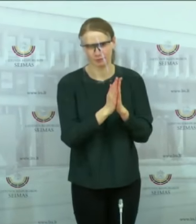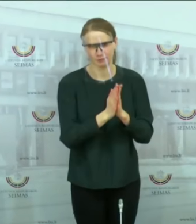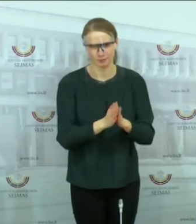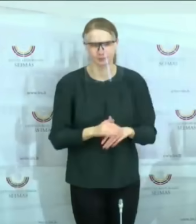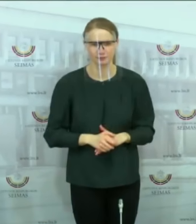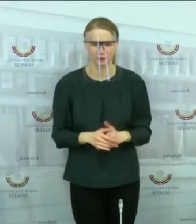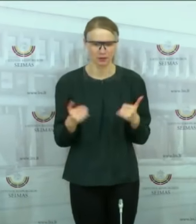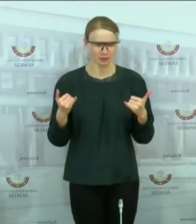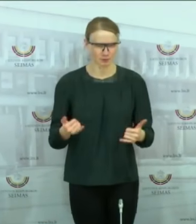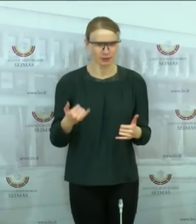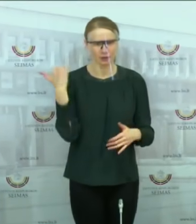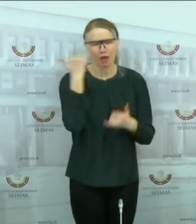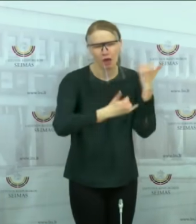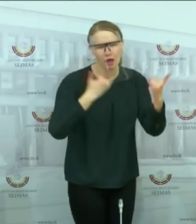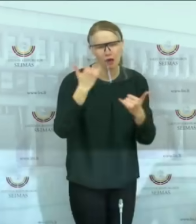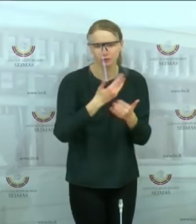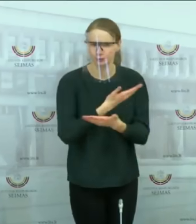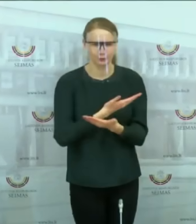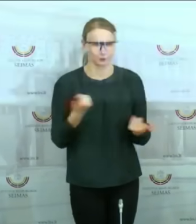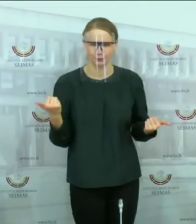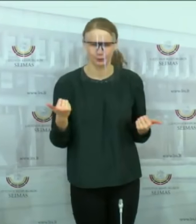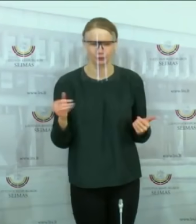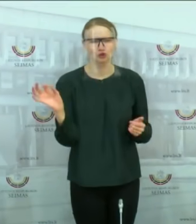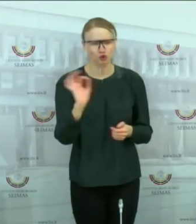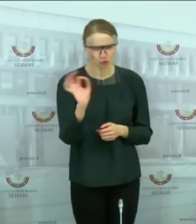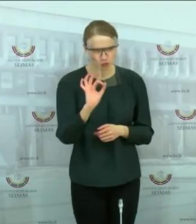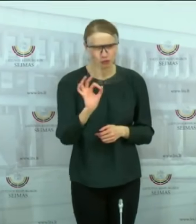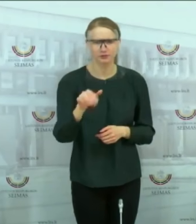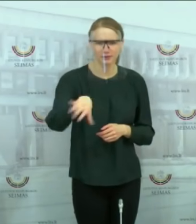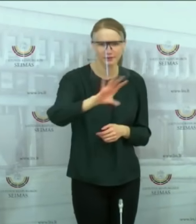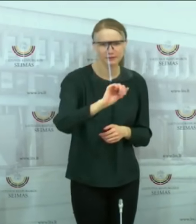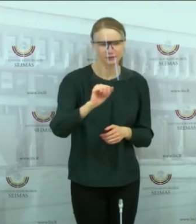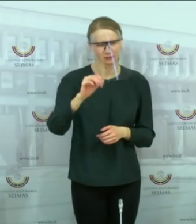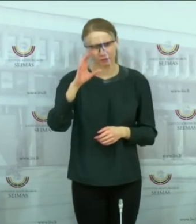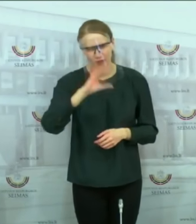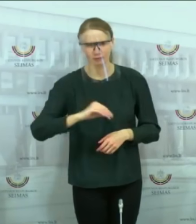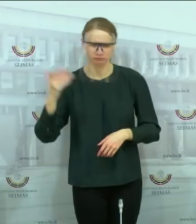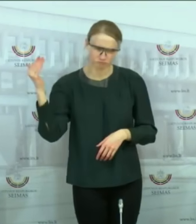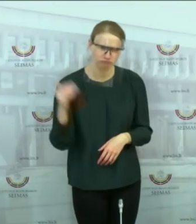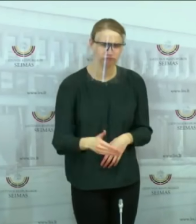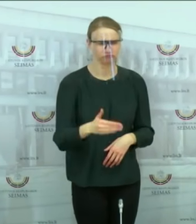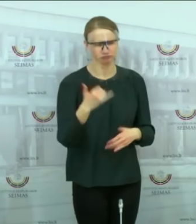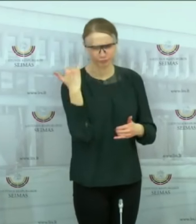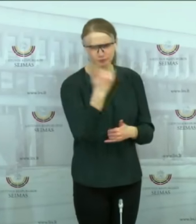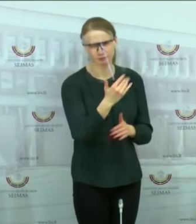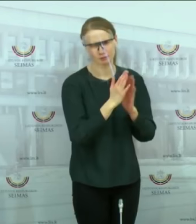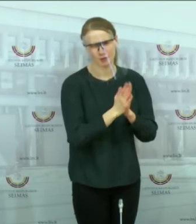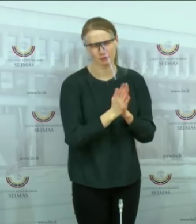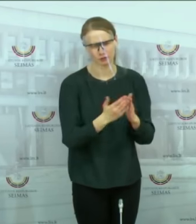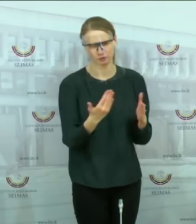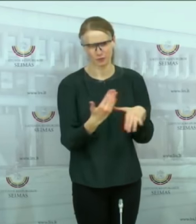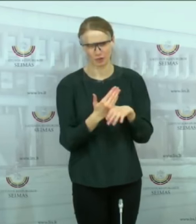ir nėra labai daug besikreipiančių. Tai tikrai, išdrįs kitos pagalbos paprašyti, galų gale paskambinti,